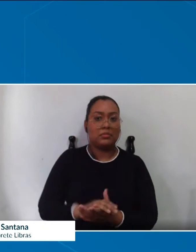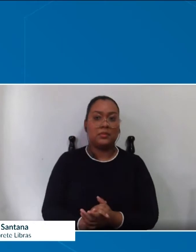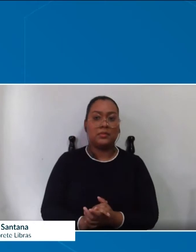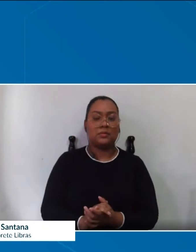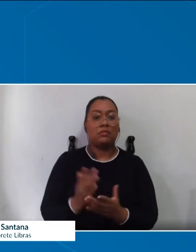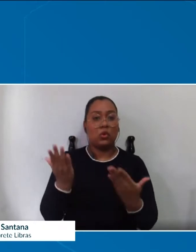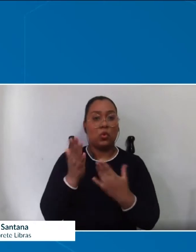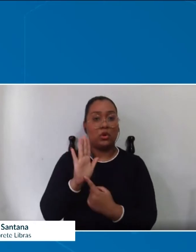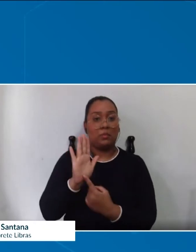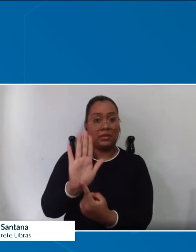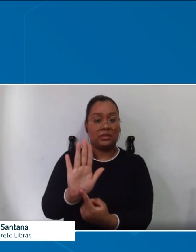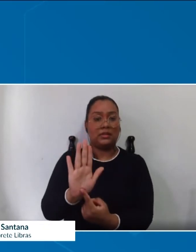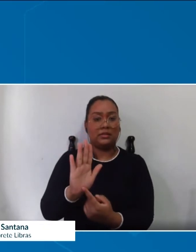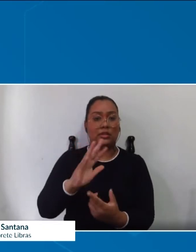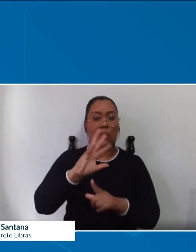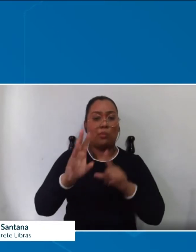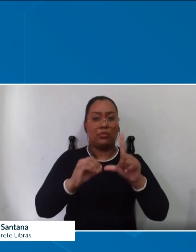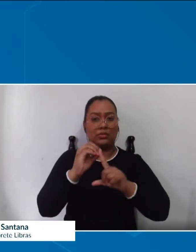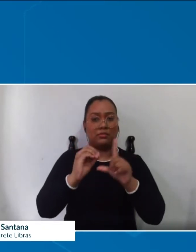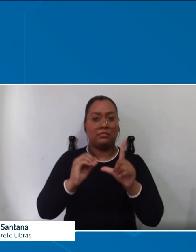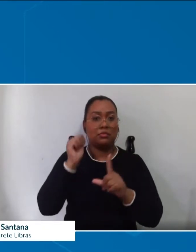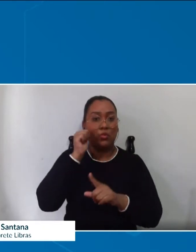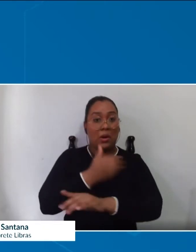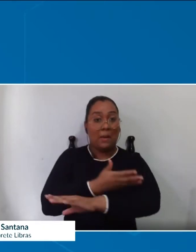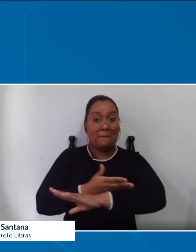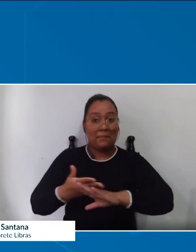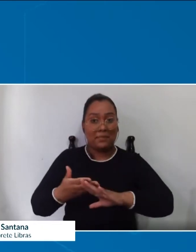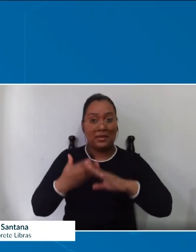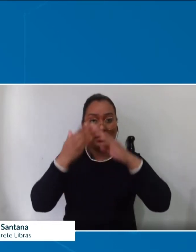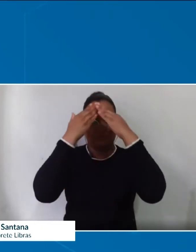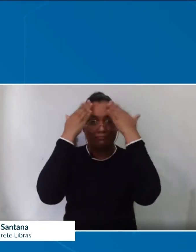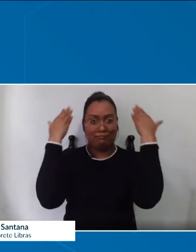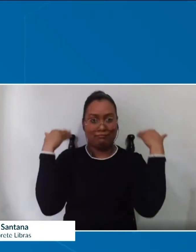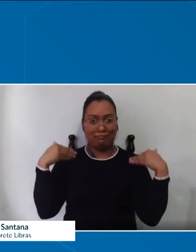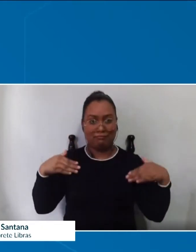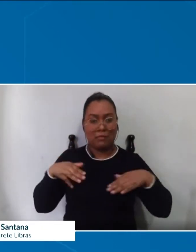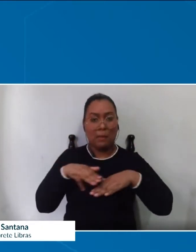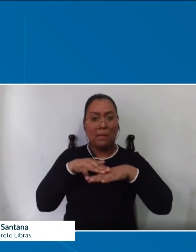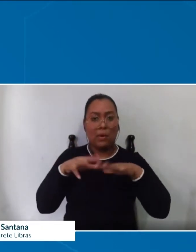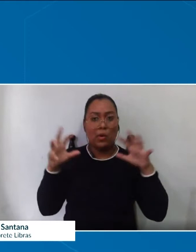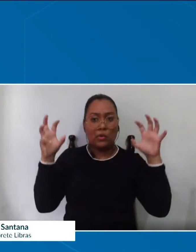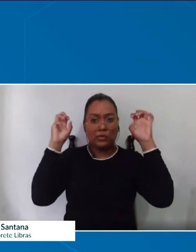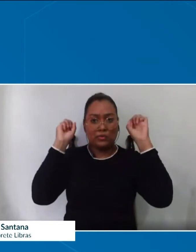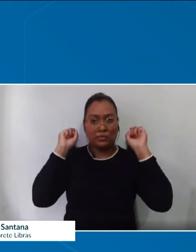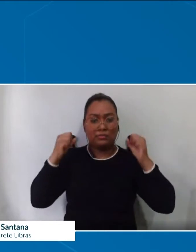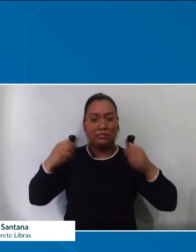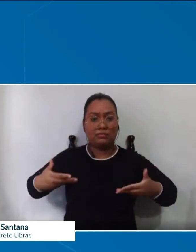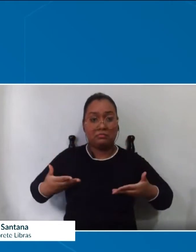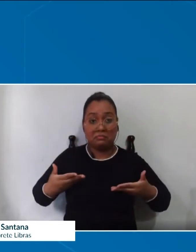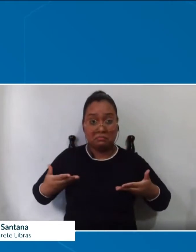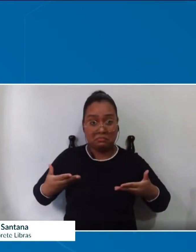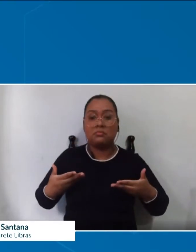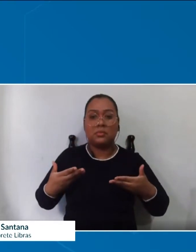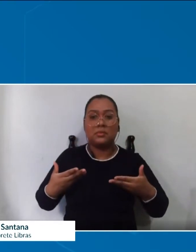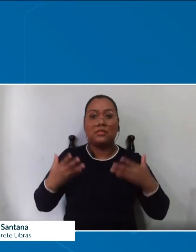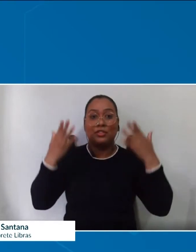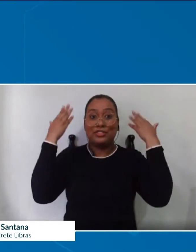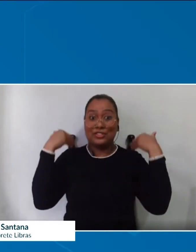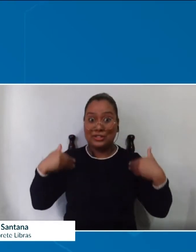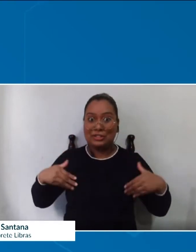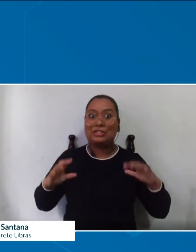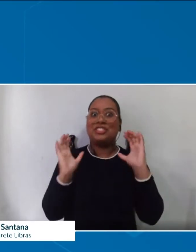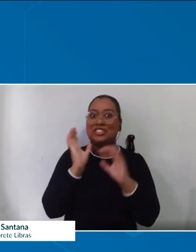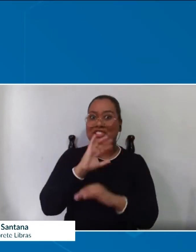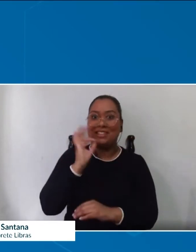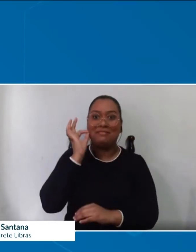Mundo UFG hoje, eu sou a Letícia, uma mulher branca, de cabelos castanhos escuros, mas um pouco abaixo dos ombros, cresceu bastante já. Eu